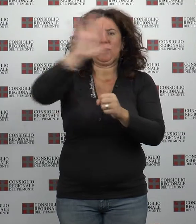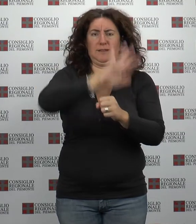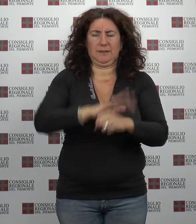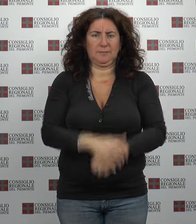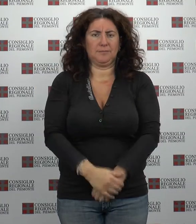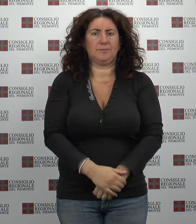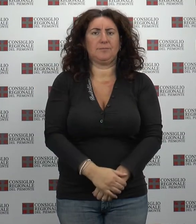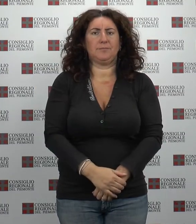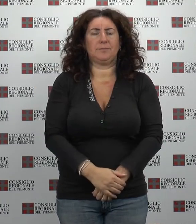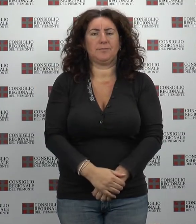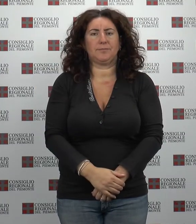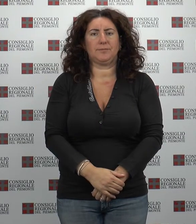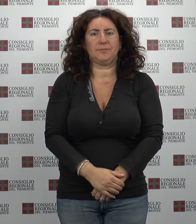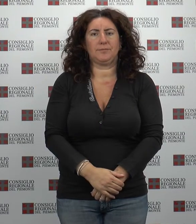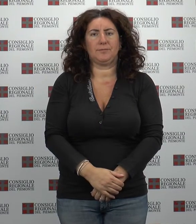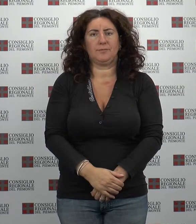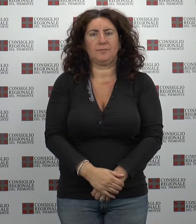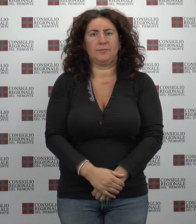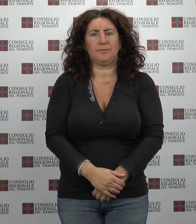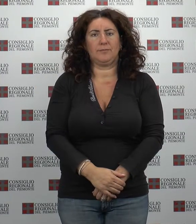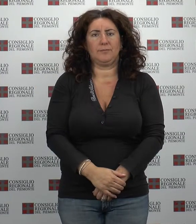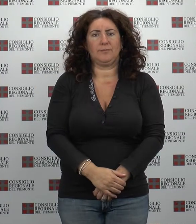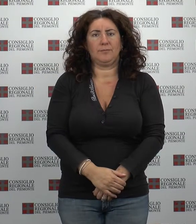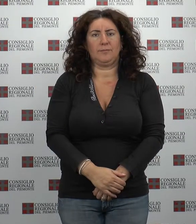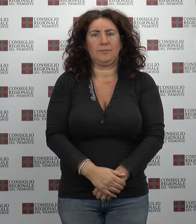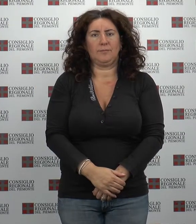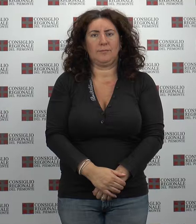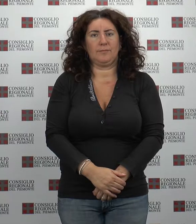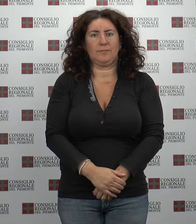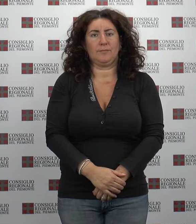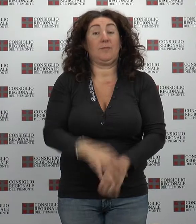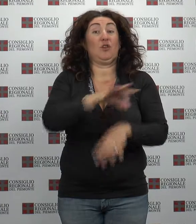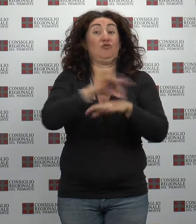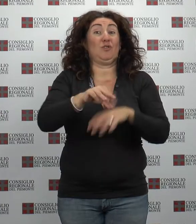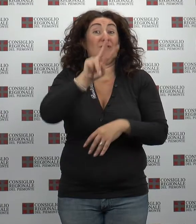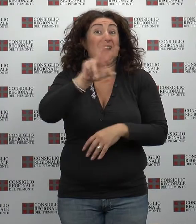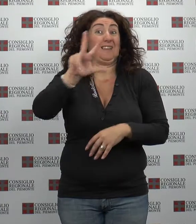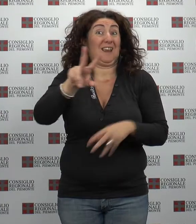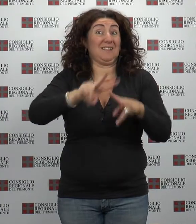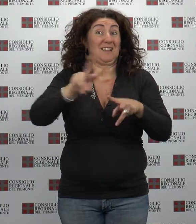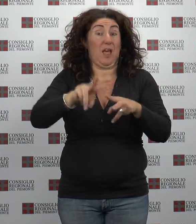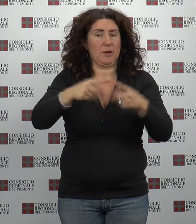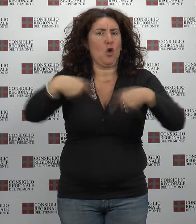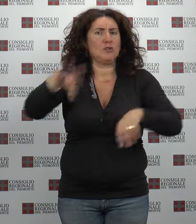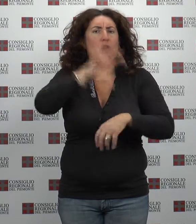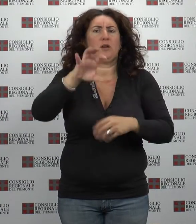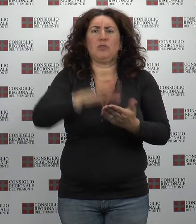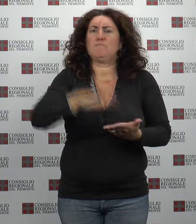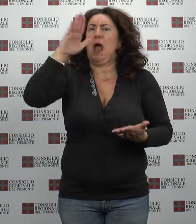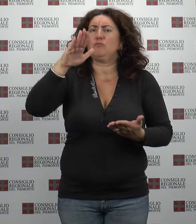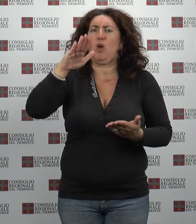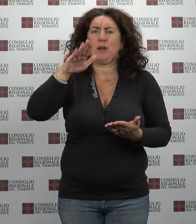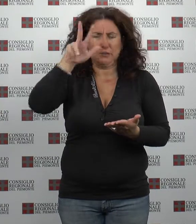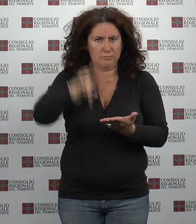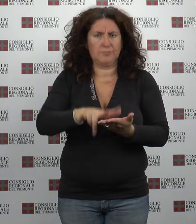In primo piano. Il Consiglio regionale a maggioranza, nella seduta del 23 settembre, ha dato il via libera alla